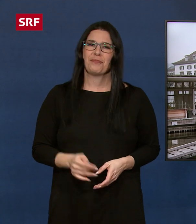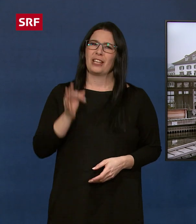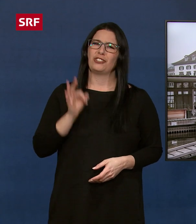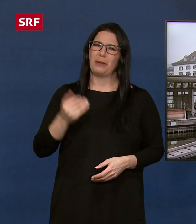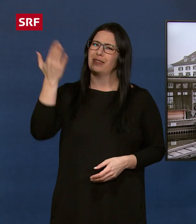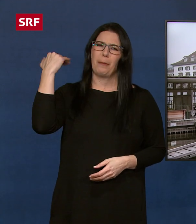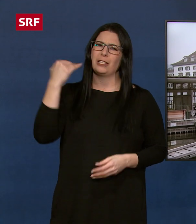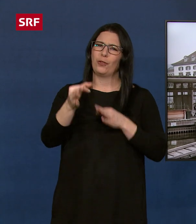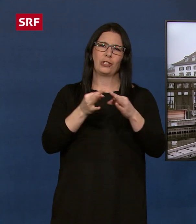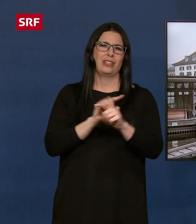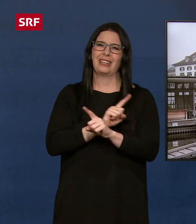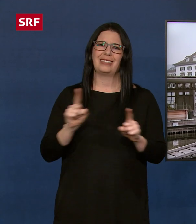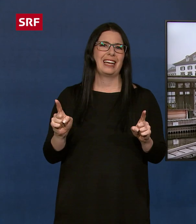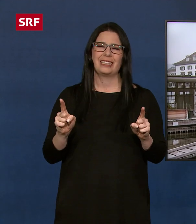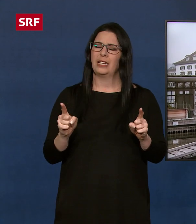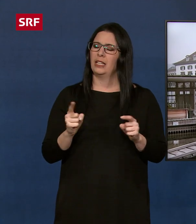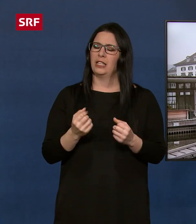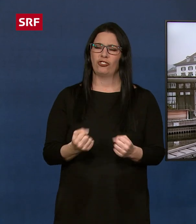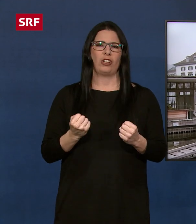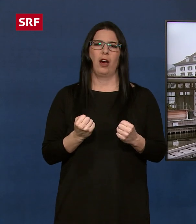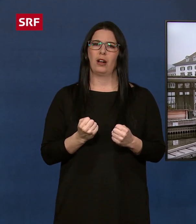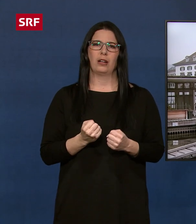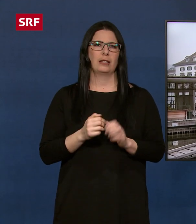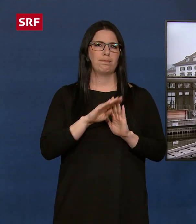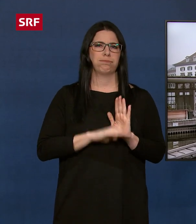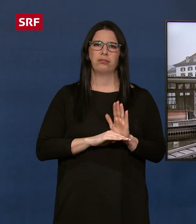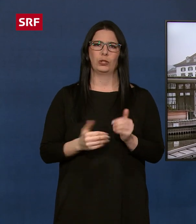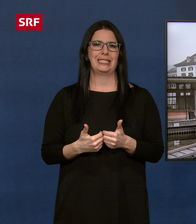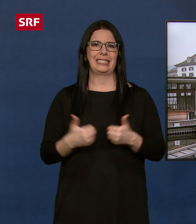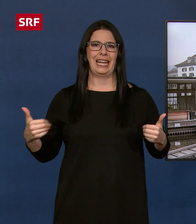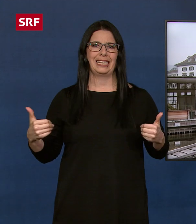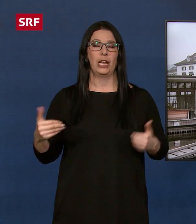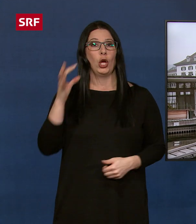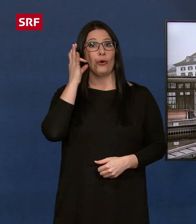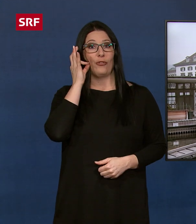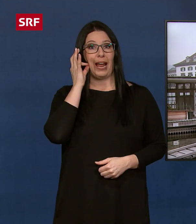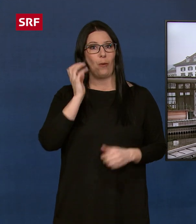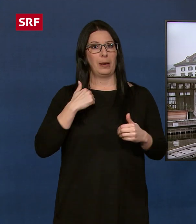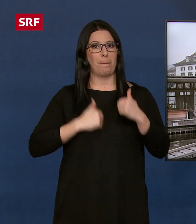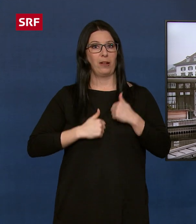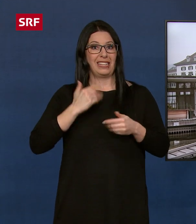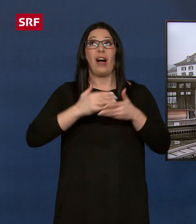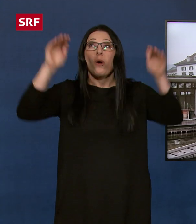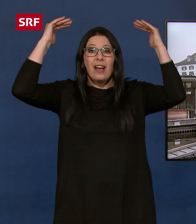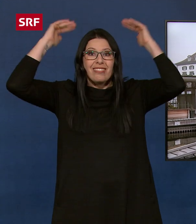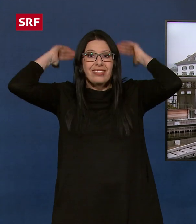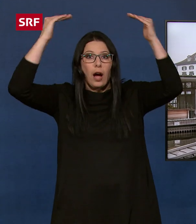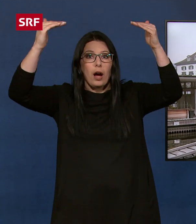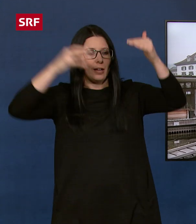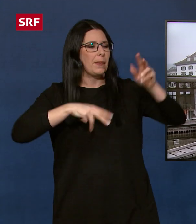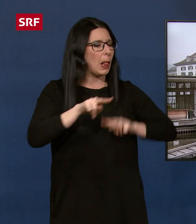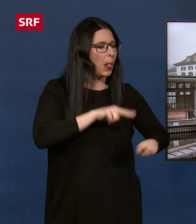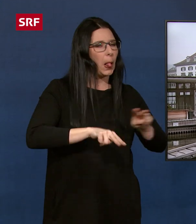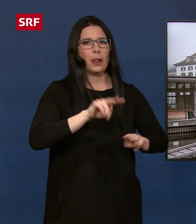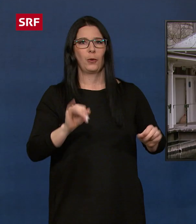nicht gegangen. Dann hat man ganz strikt zwischen den Geschlechtern getrennt. Und die Frauenbadi war auch überdacht. Man konnte das also nicht rein